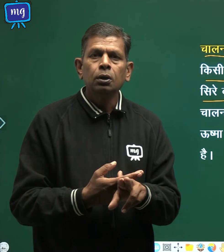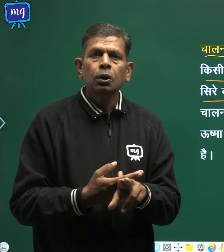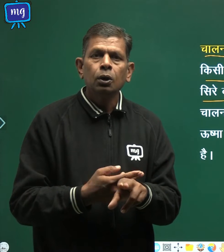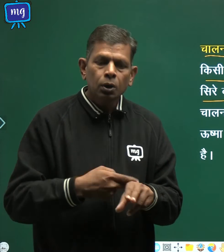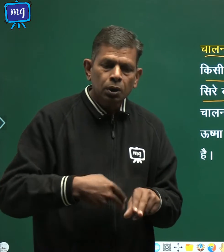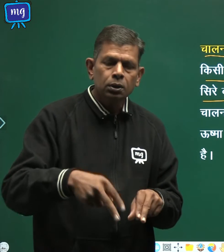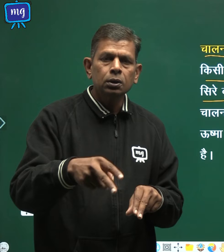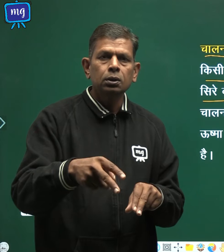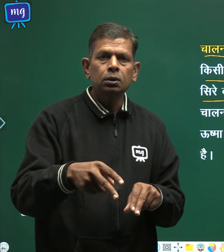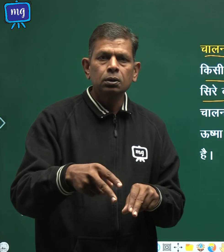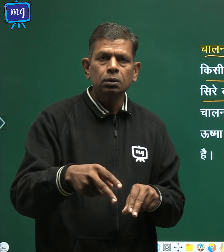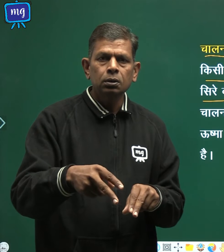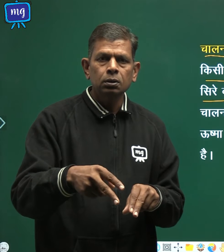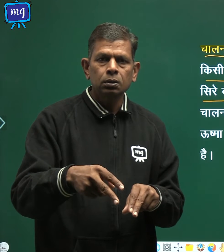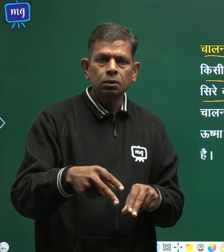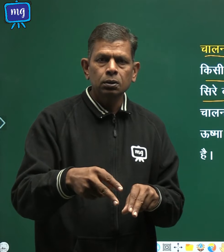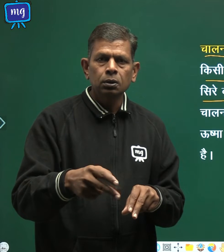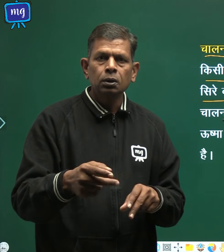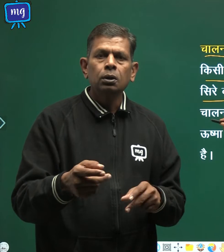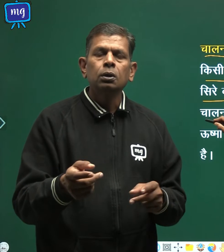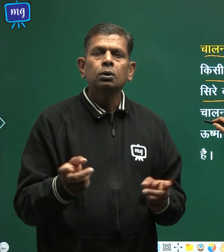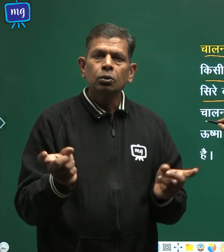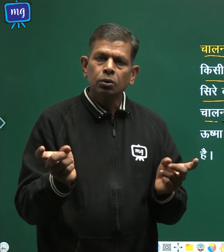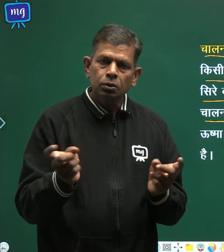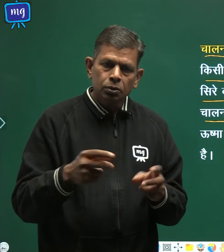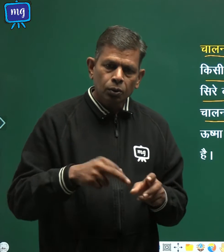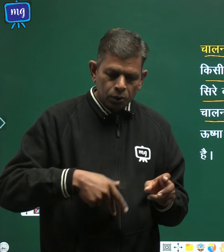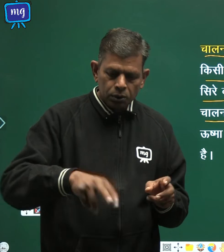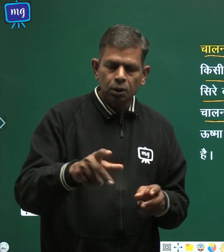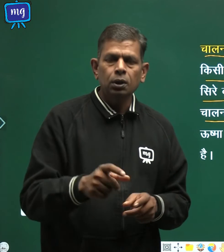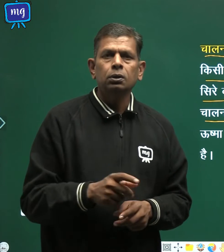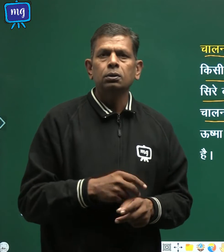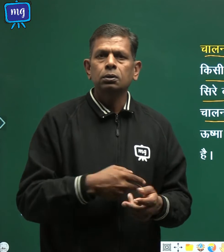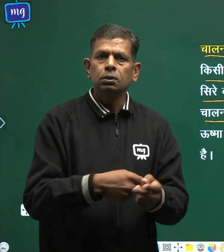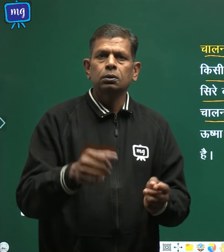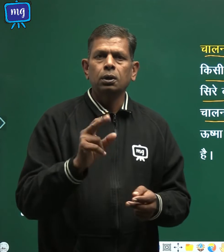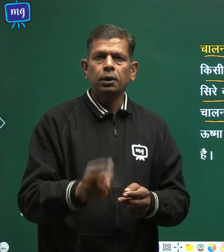स्थानांतरित होती है, चालन कहलाता है।